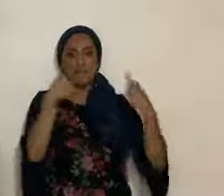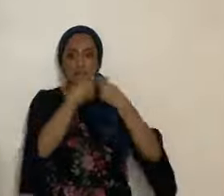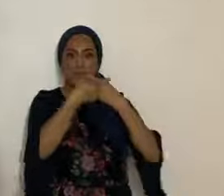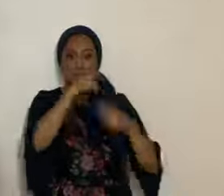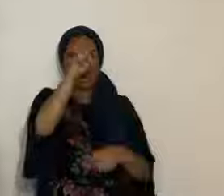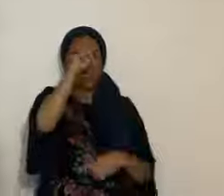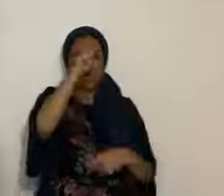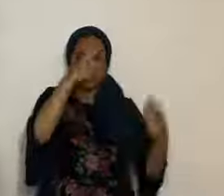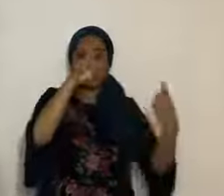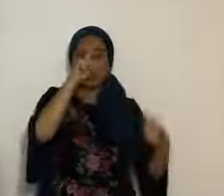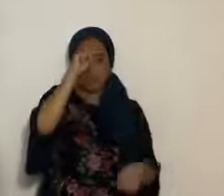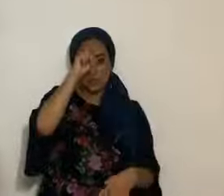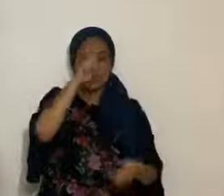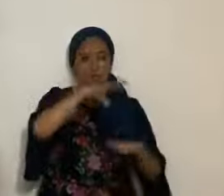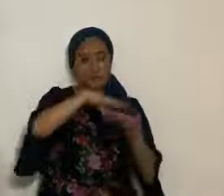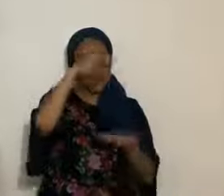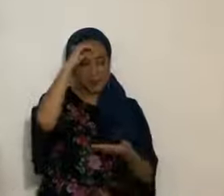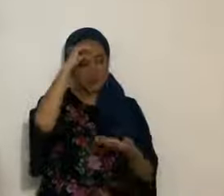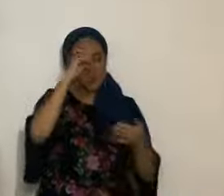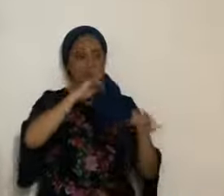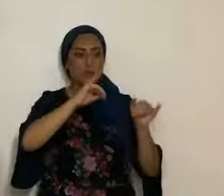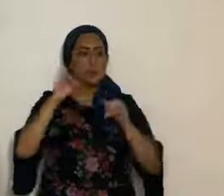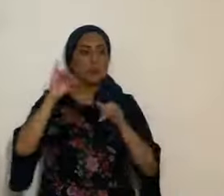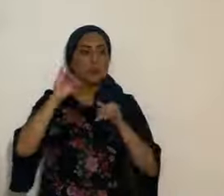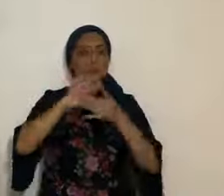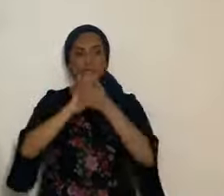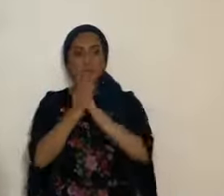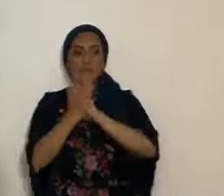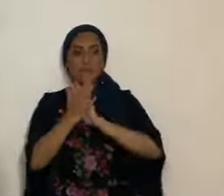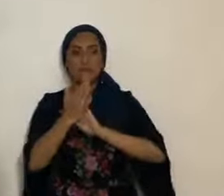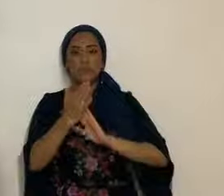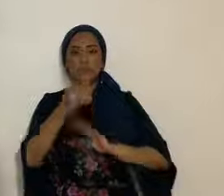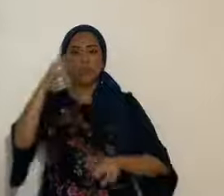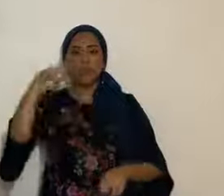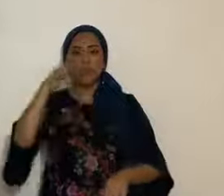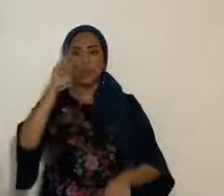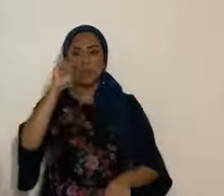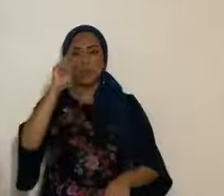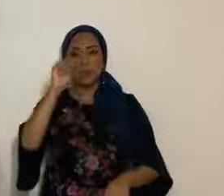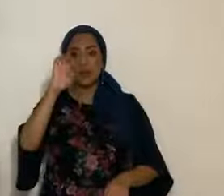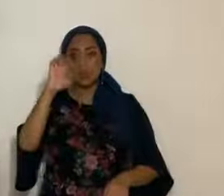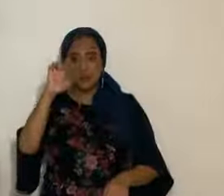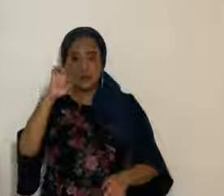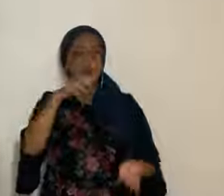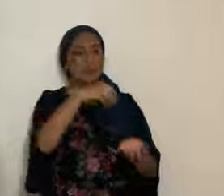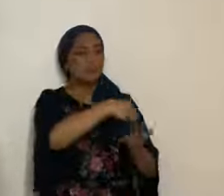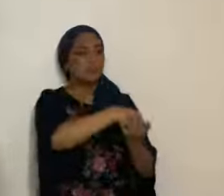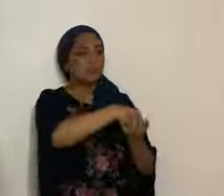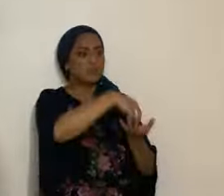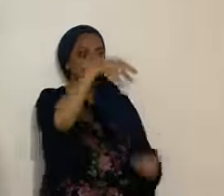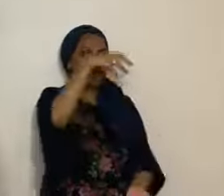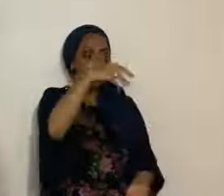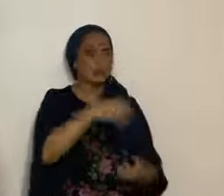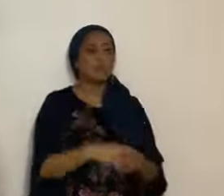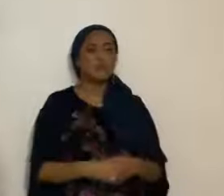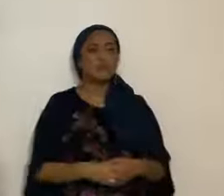Egipto tuvo que aprender a comportarse como un príncipe, rodeado de lujos, de riqueza, de confort